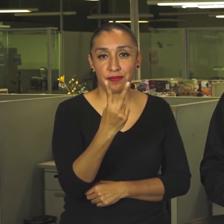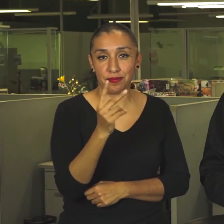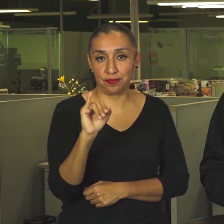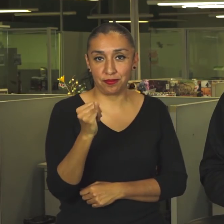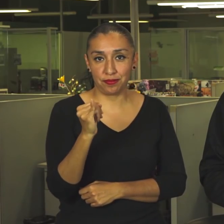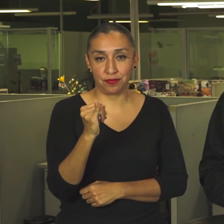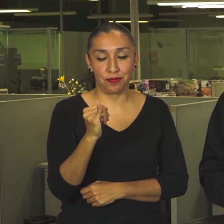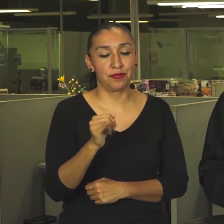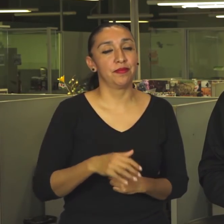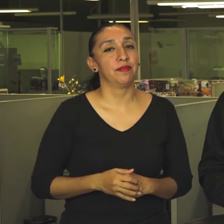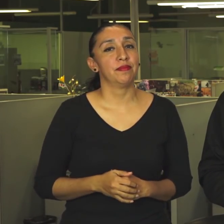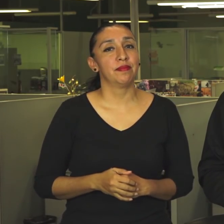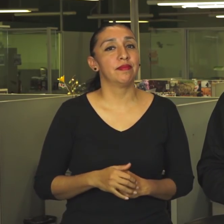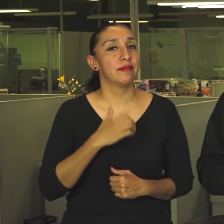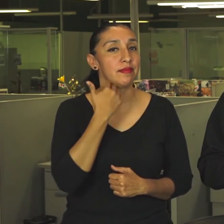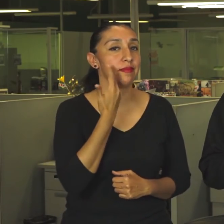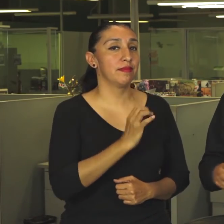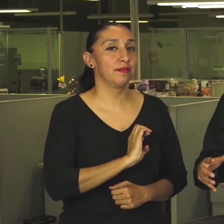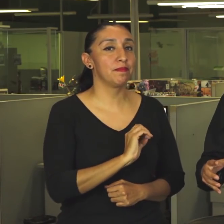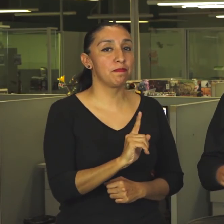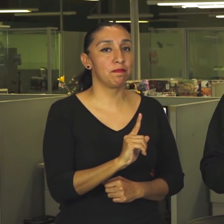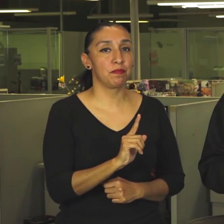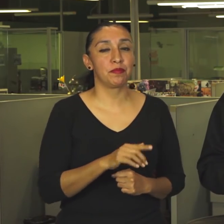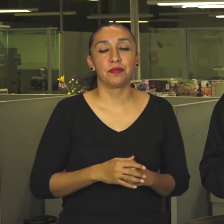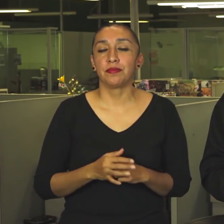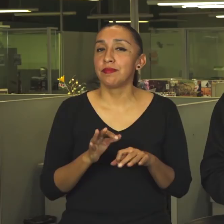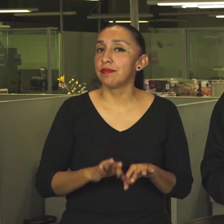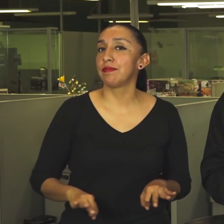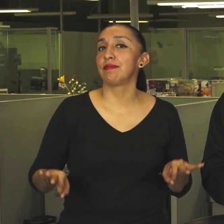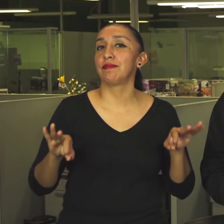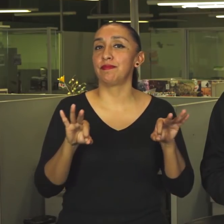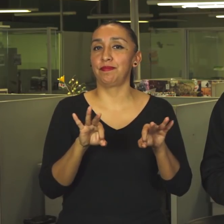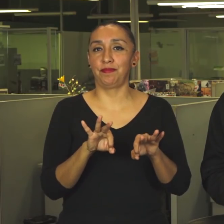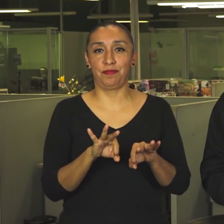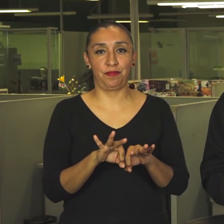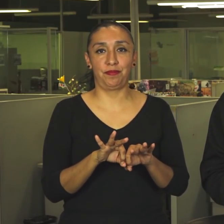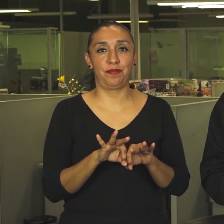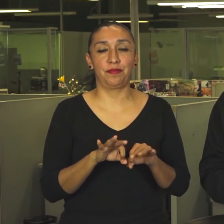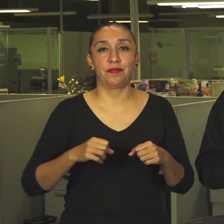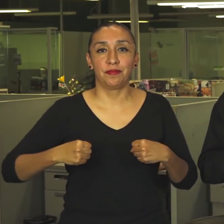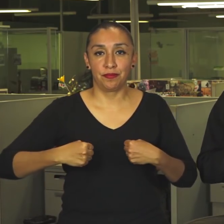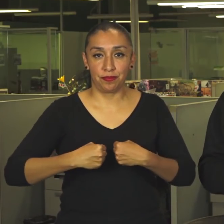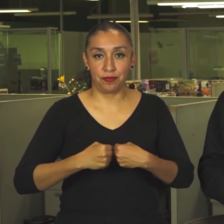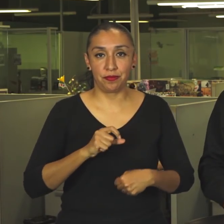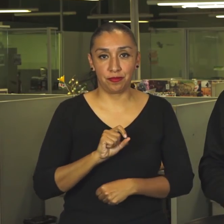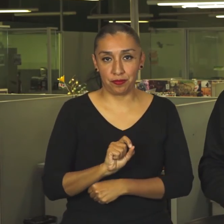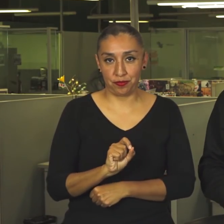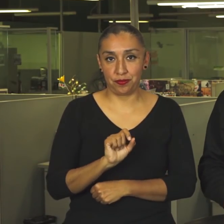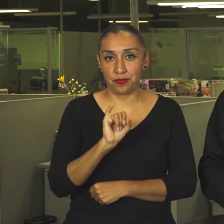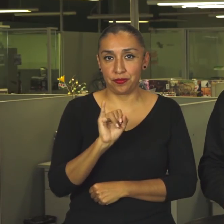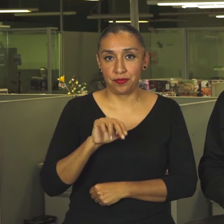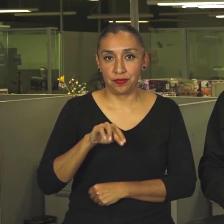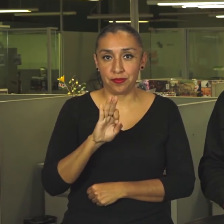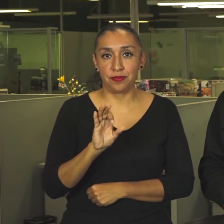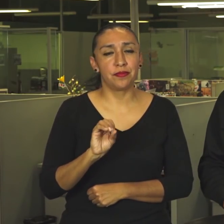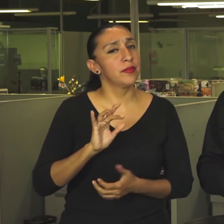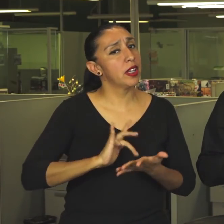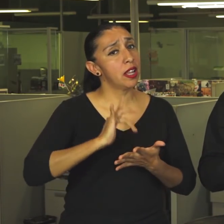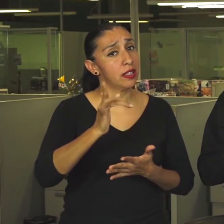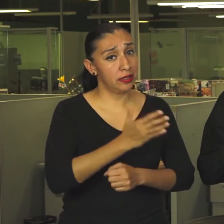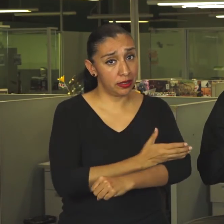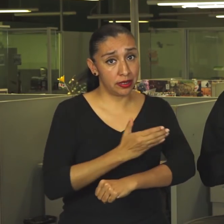vamos a realizar una cobertura especial todo el equipo de frontera.info muchísimas gracias por habernos acompañado